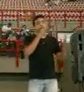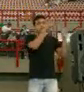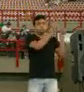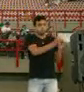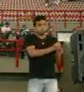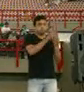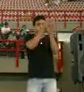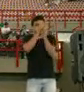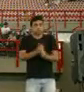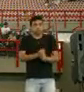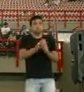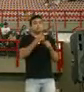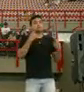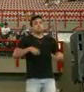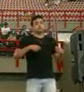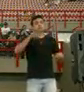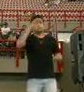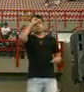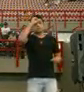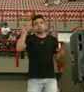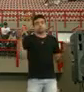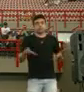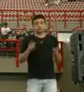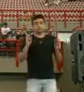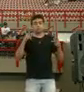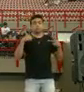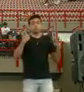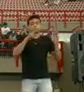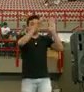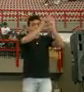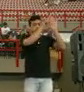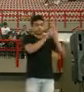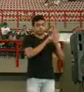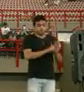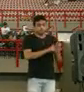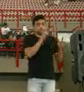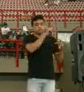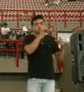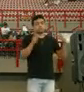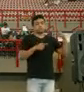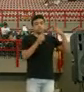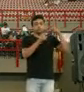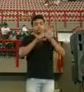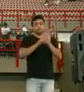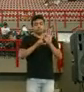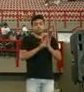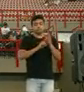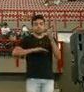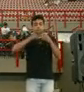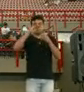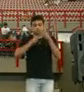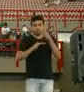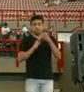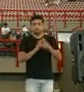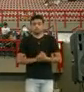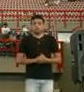cálculo estequiométrico? Vamos aprender agora quais são as leis ponderais, e quais são as leis volumétricas.